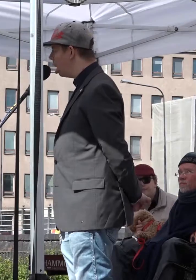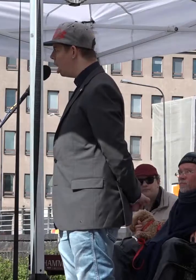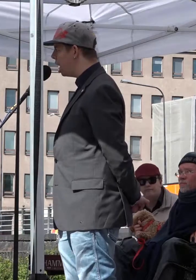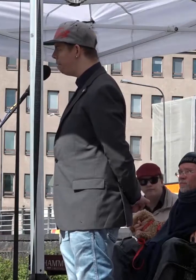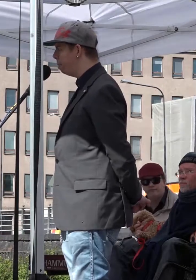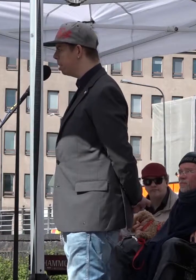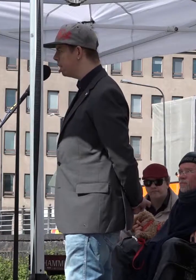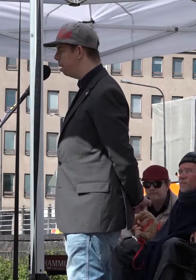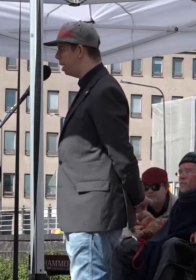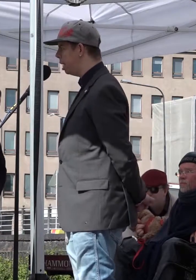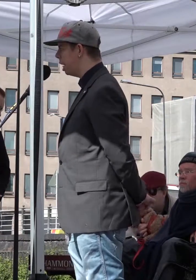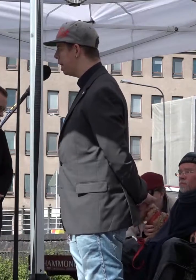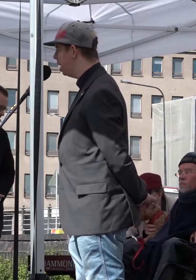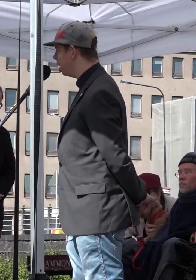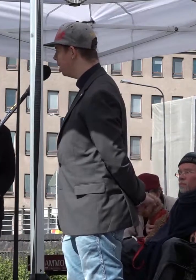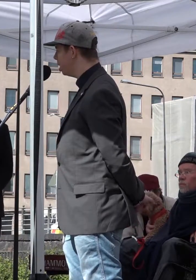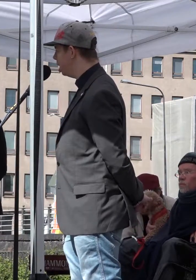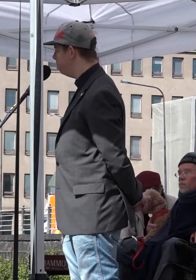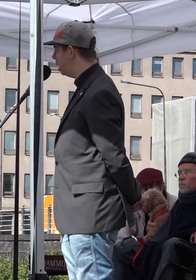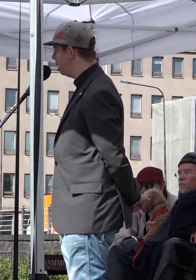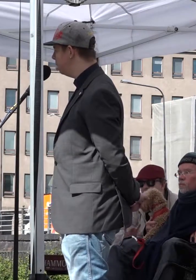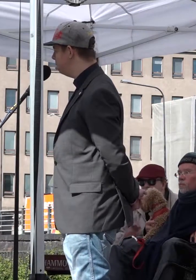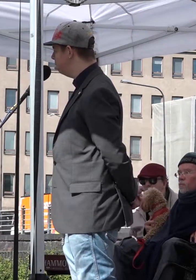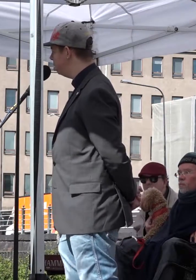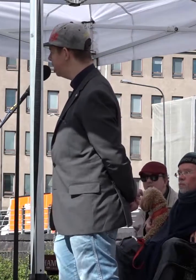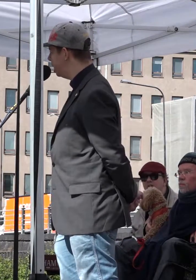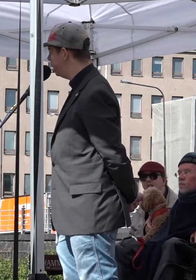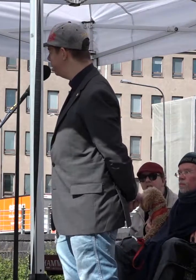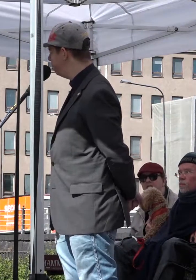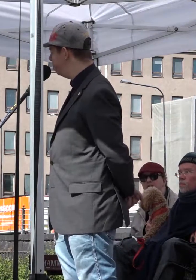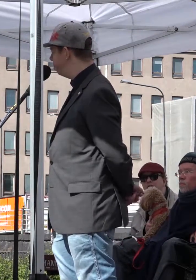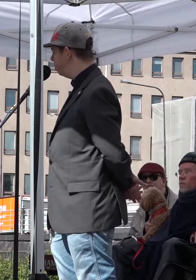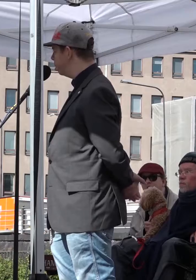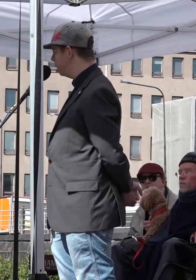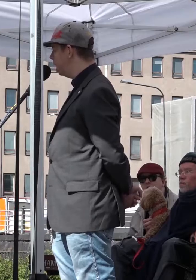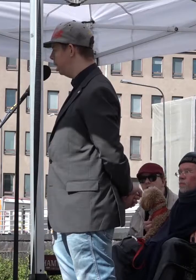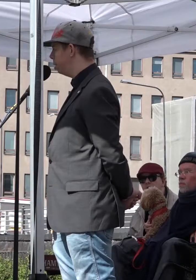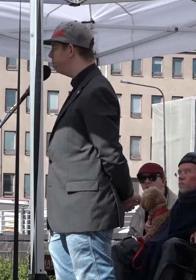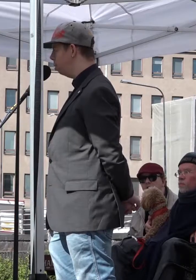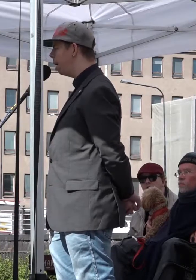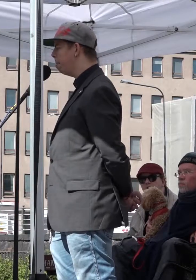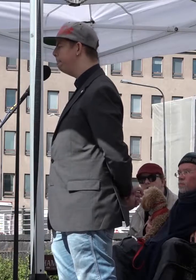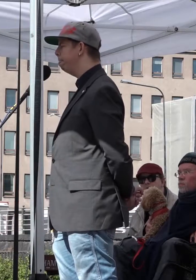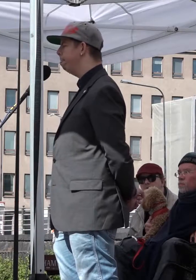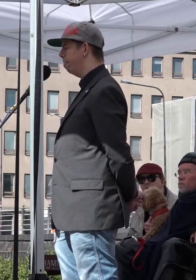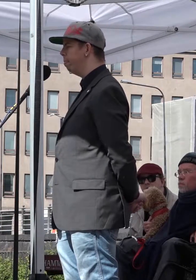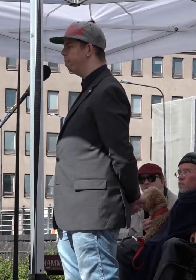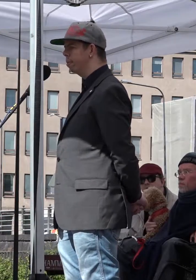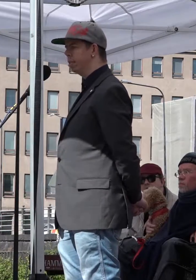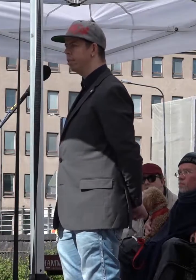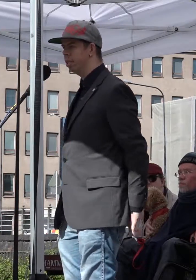tehdä? Et vammaiset saa mennä nettiin ja kaikkialle minne ikinä. Nimenomaan, niin, joo. Kyllä.